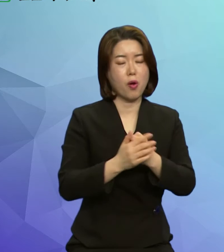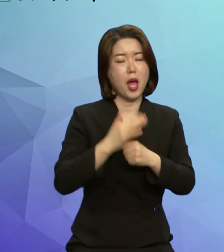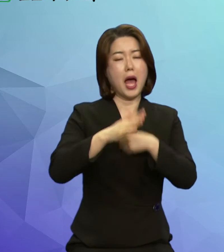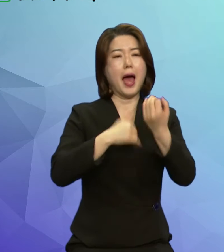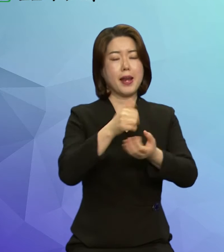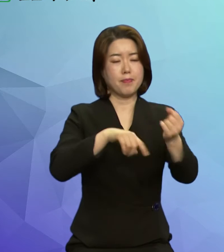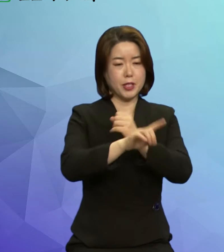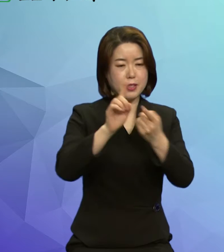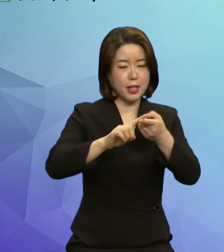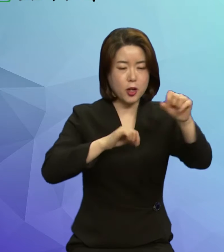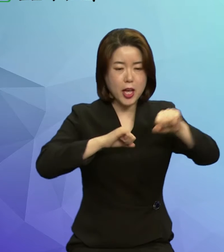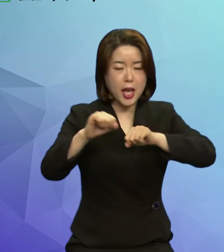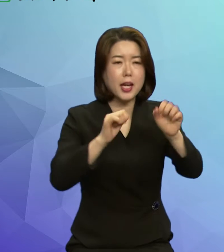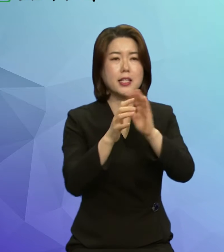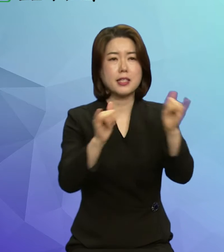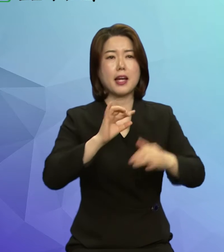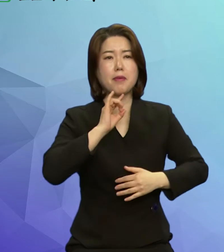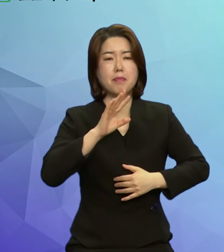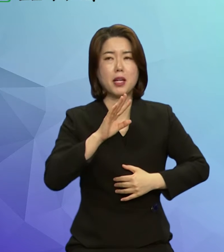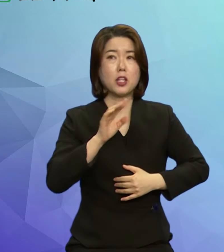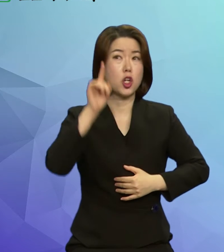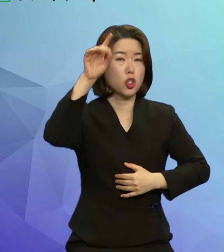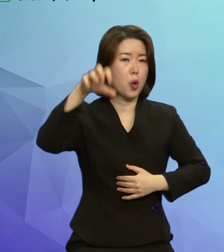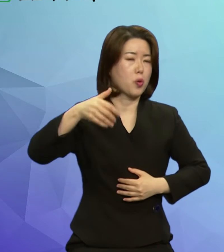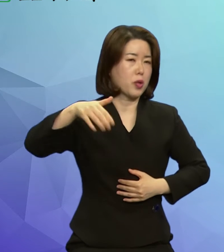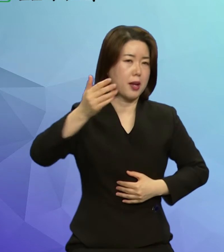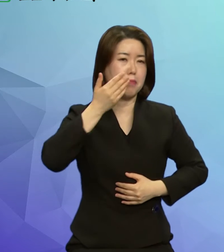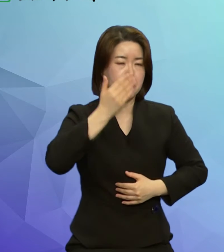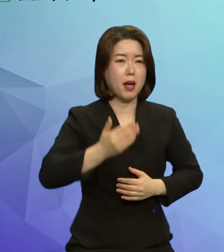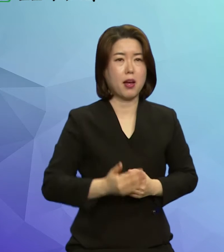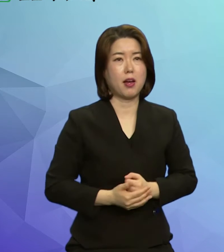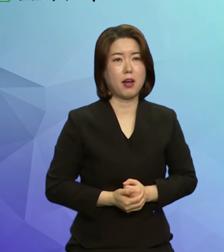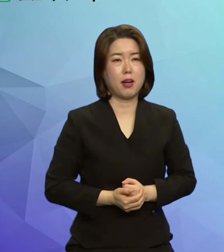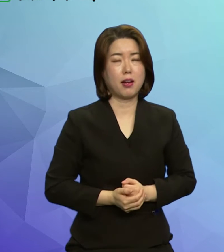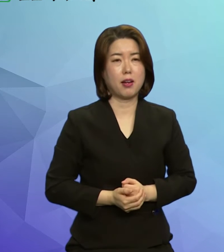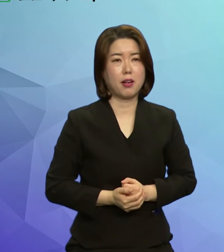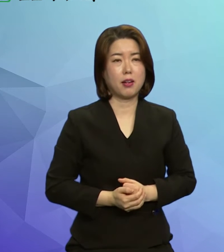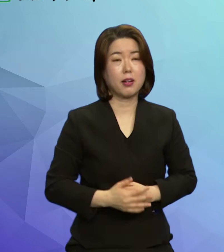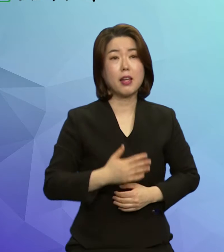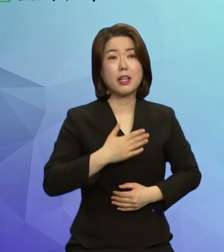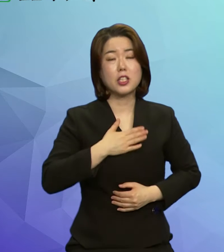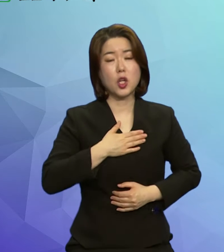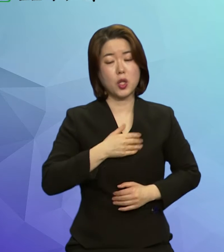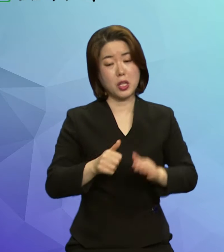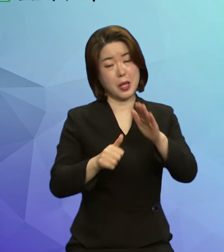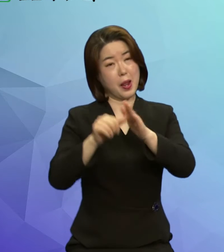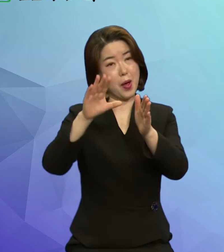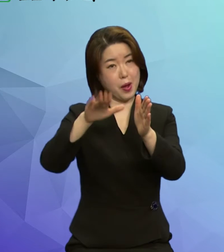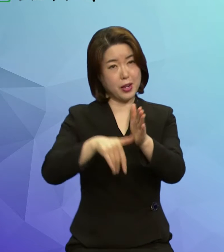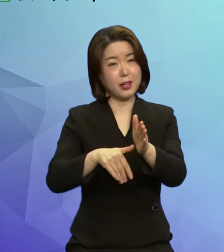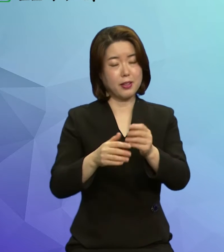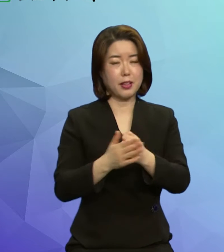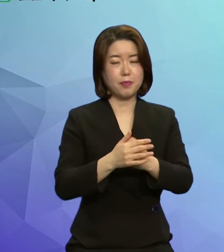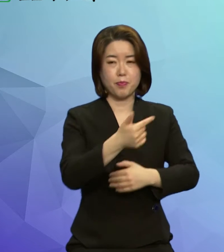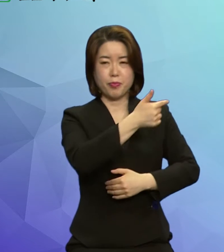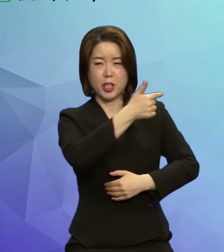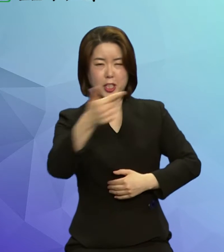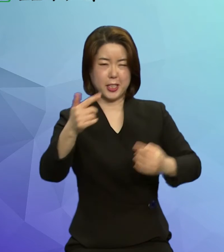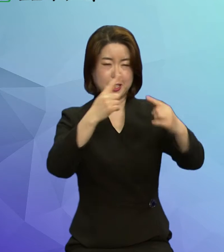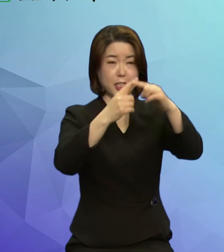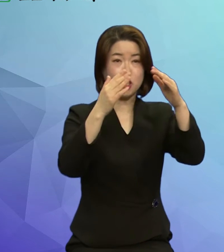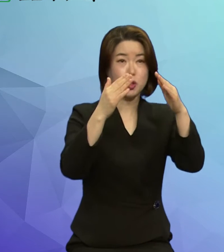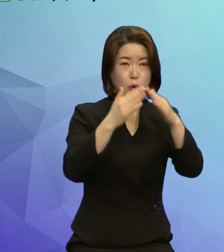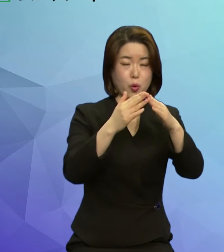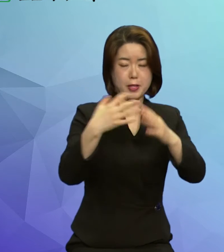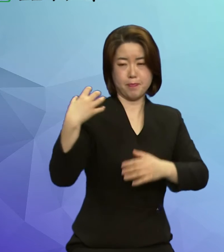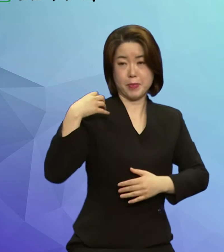자라야 들어가리라. 그렇게 말씀하셨습니다. 저는 어릴 때 큰 교회 담임